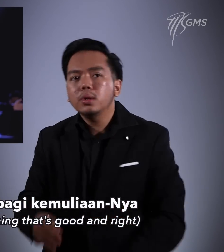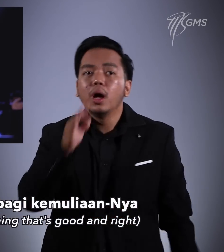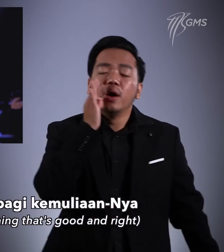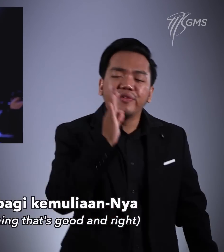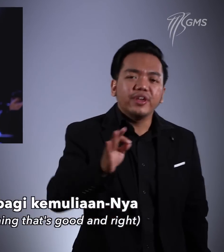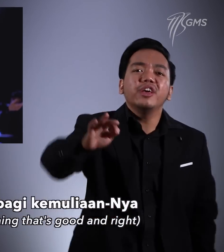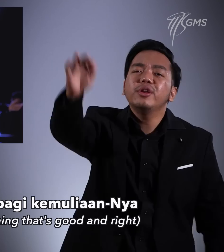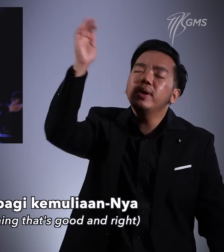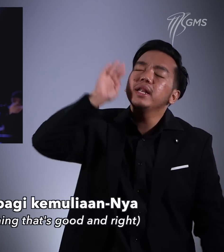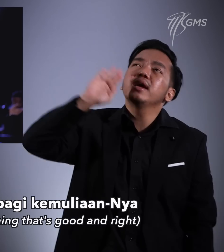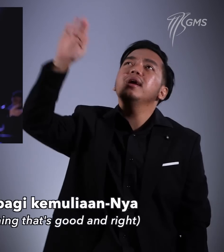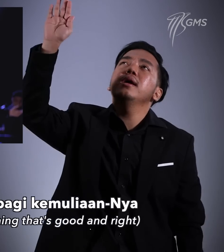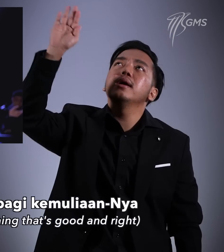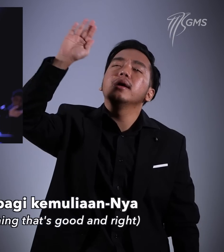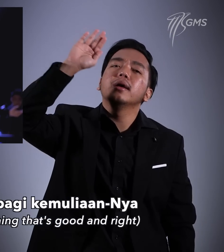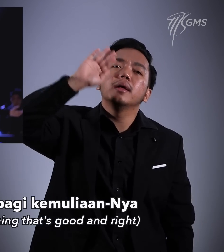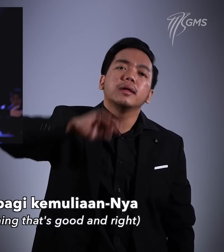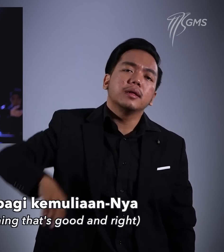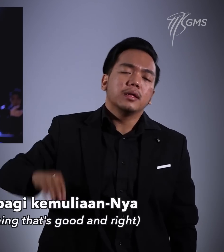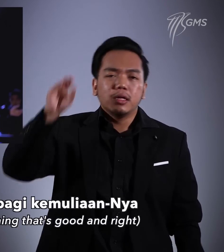seturut firman-Nya